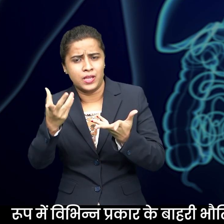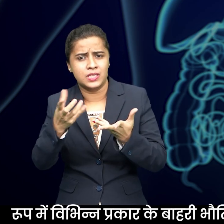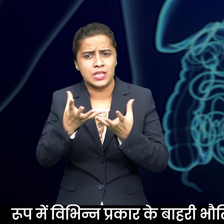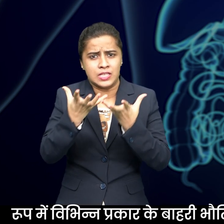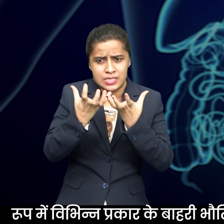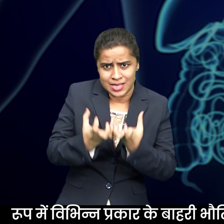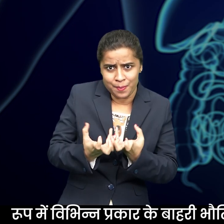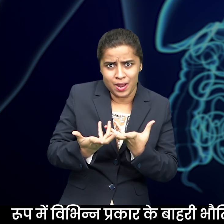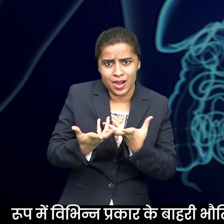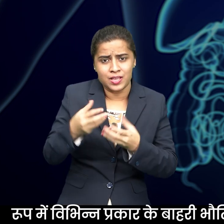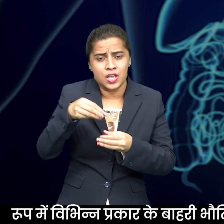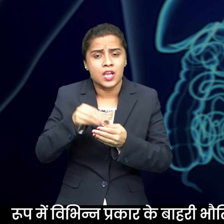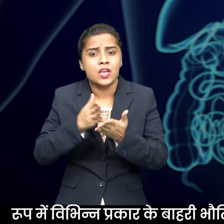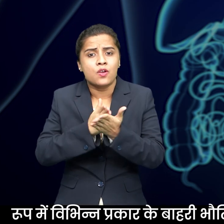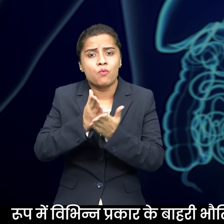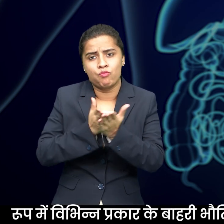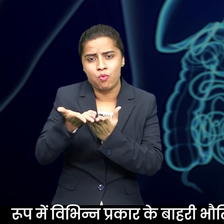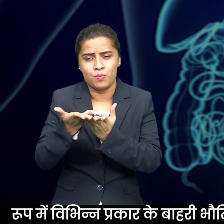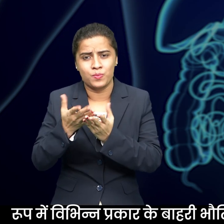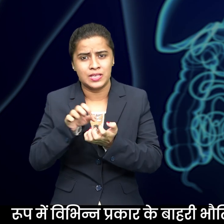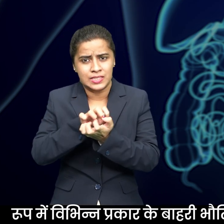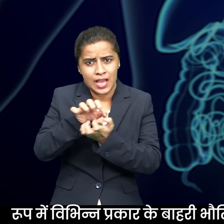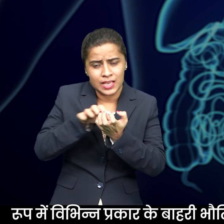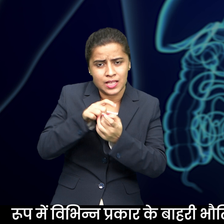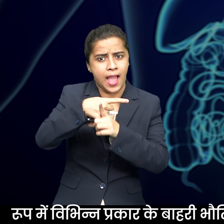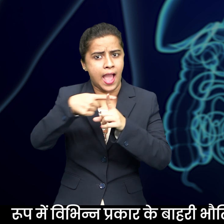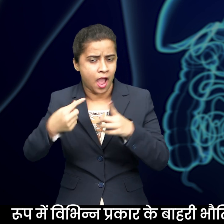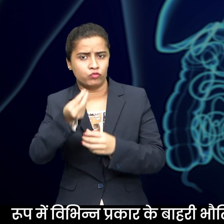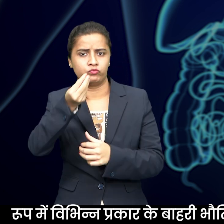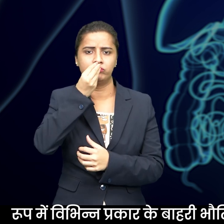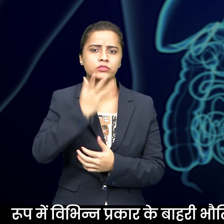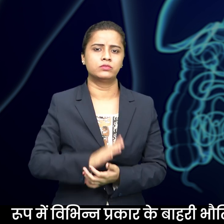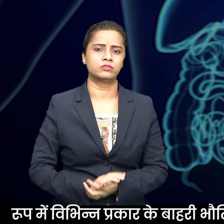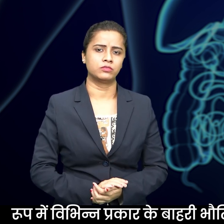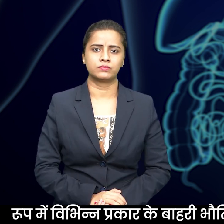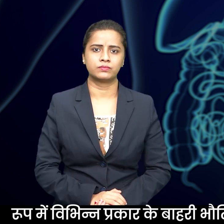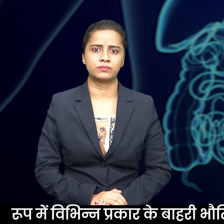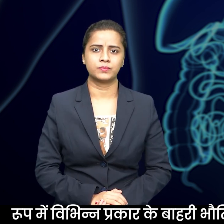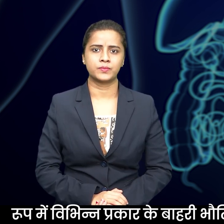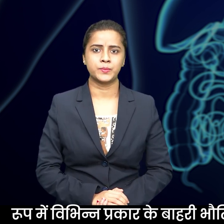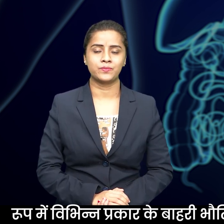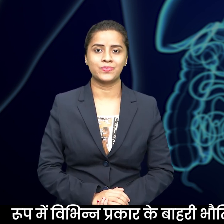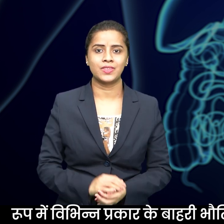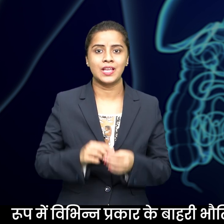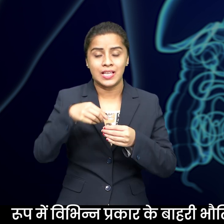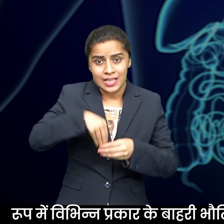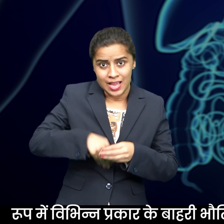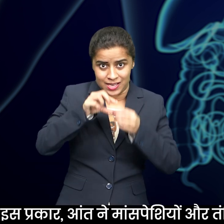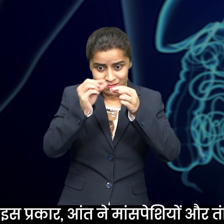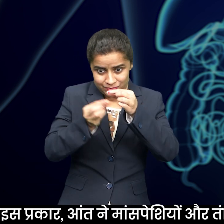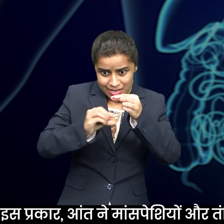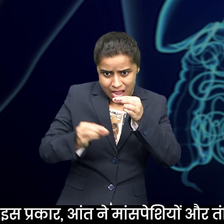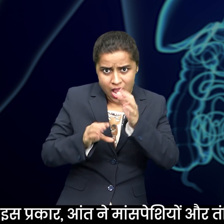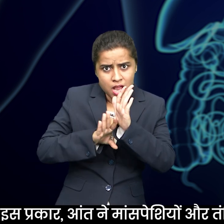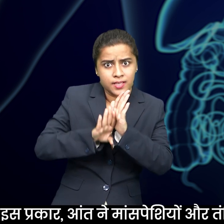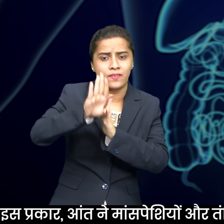में विभिन्न प्रकार के बाहरी भौतिक रासायनिक उत्तेजनाओं के संपर्क में आता है।